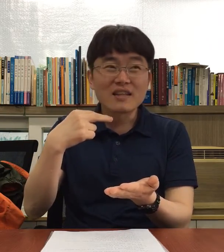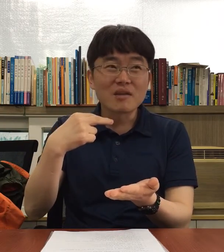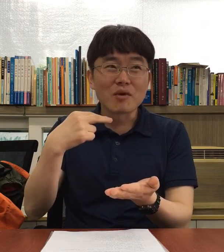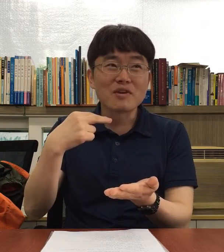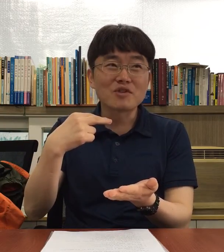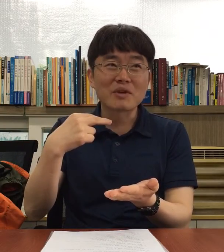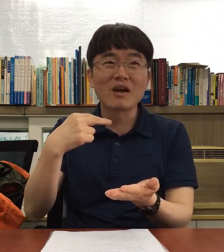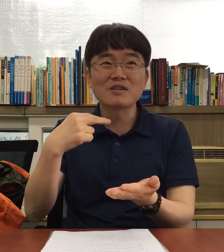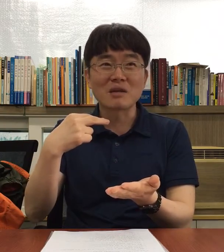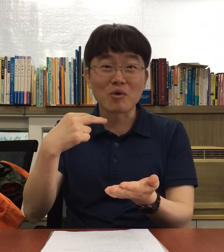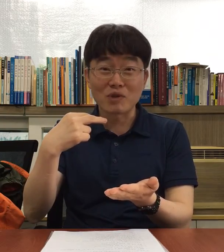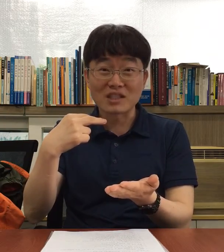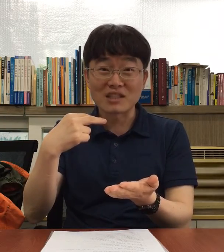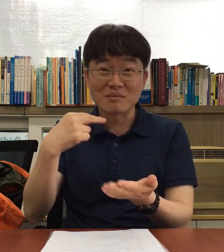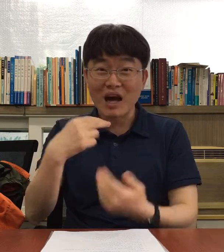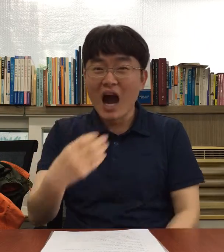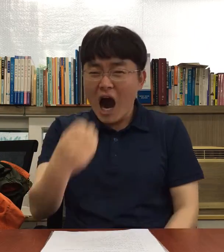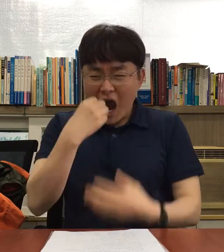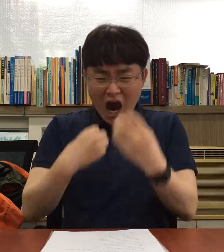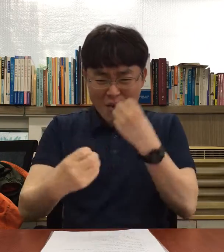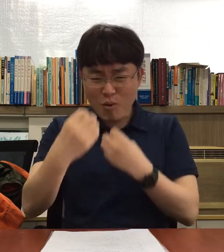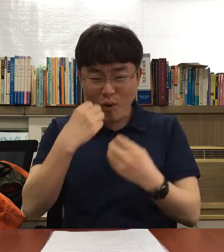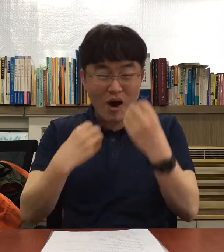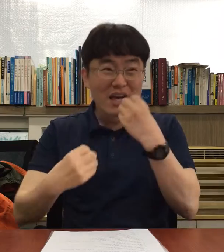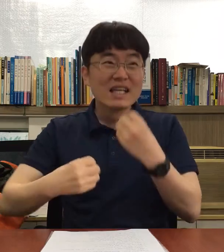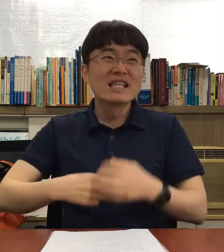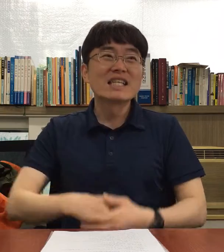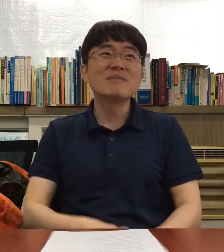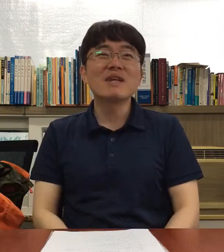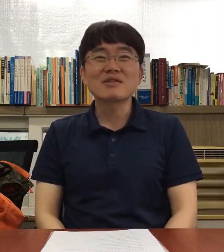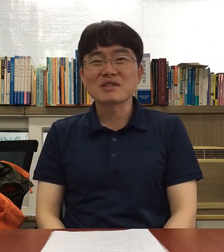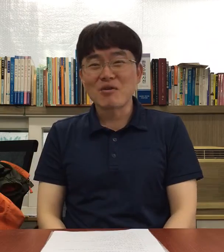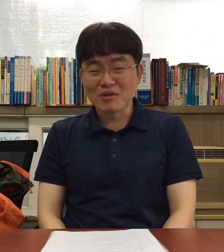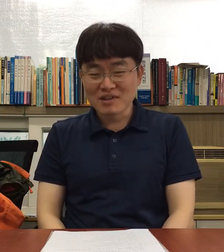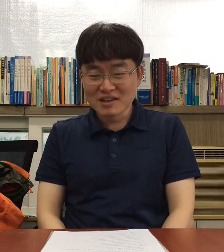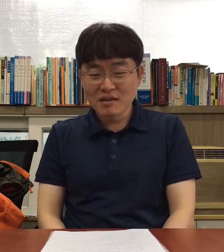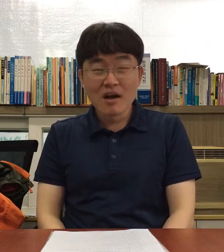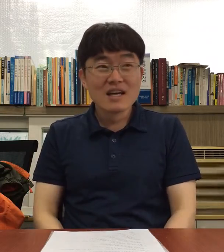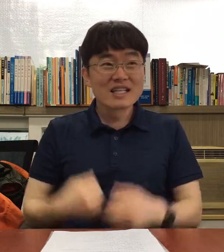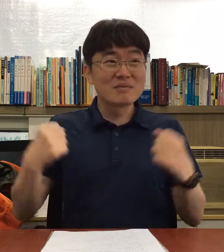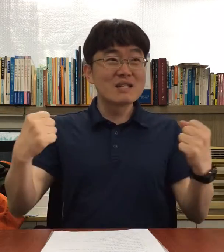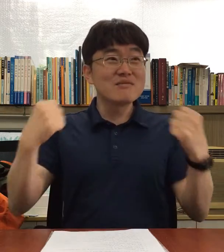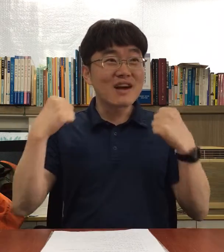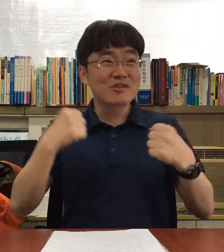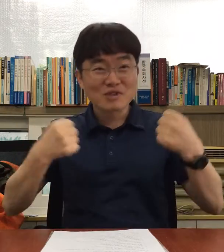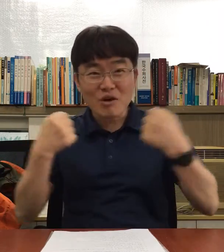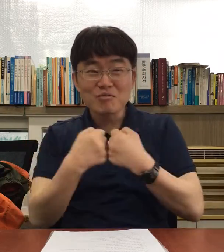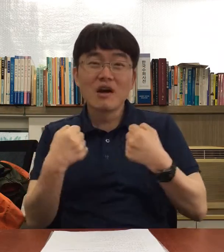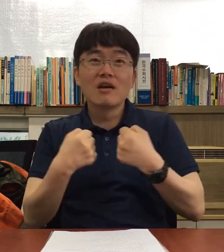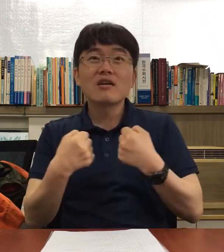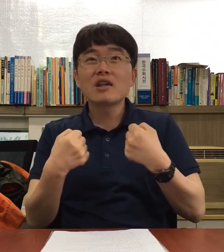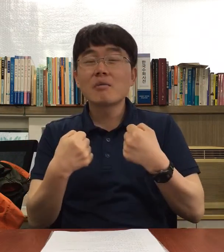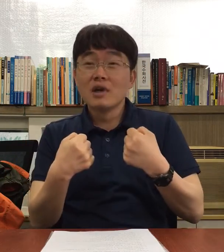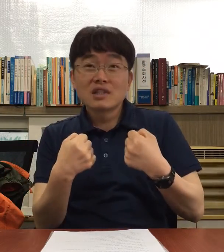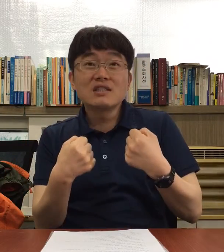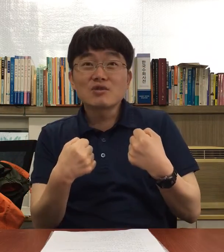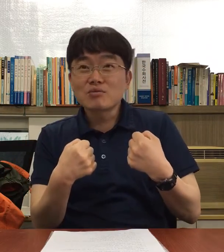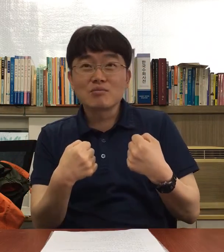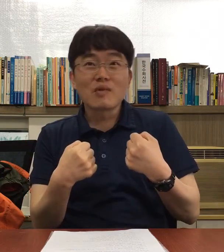이때는 먹는 걸 좀 개걸스럽게 먹어도 괜찮습니다. 먹고 힘내서 싸운 거. 그럼 힘을 내가지고 이렇게 되면 진짜